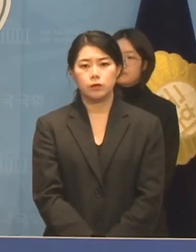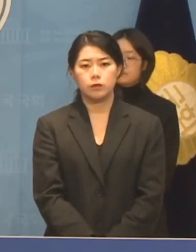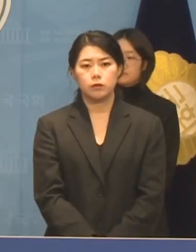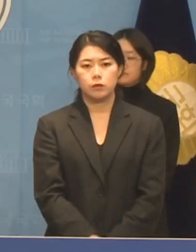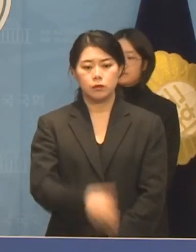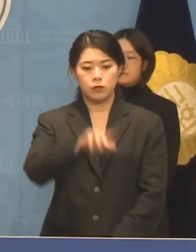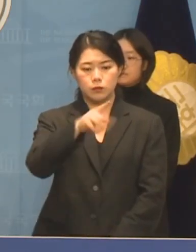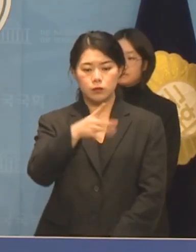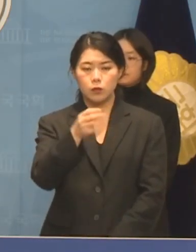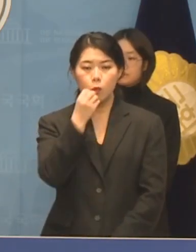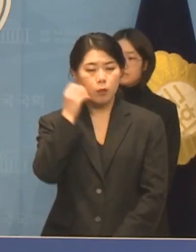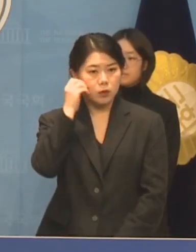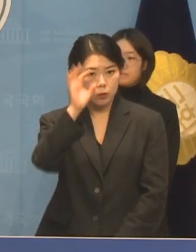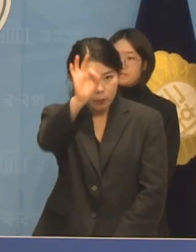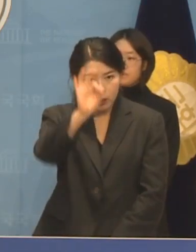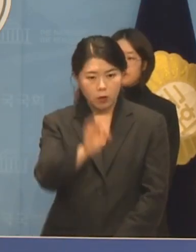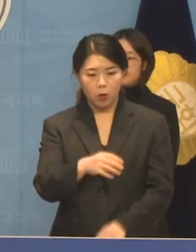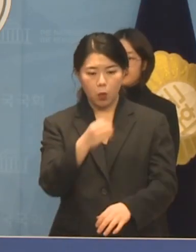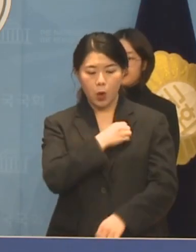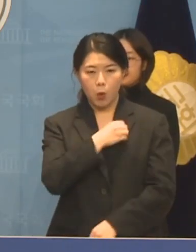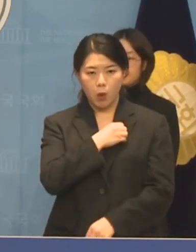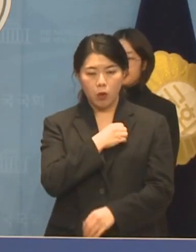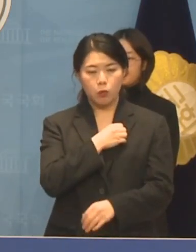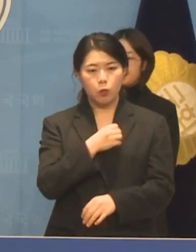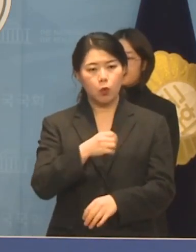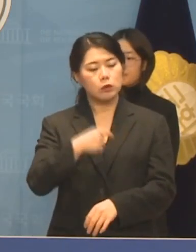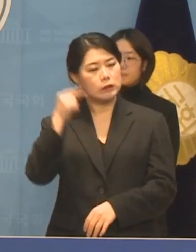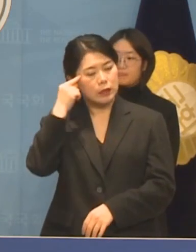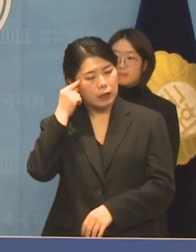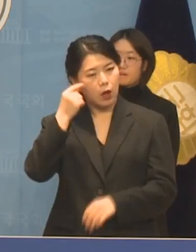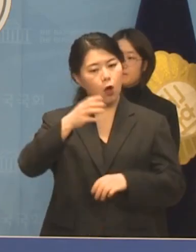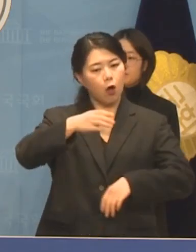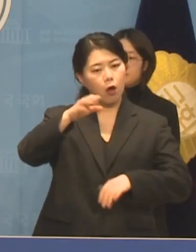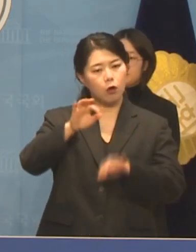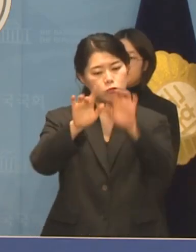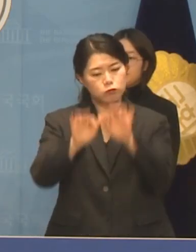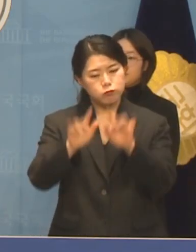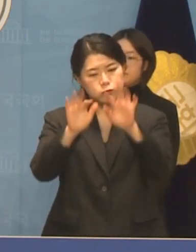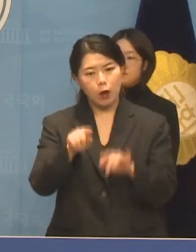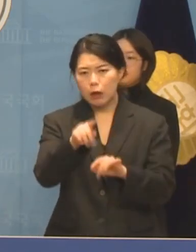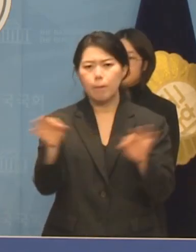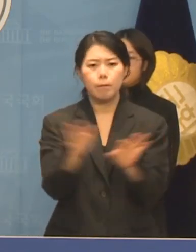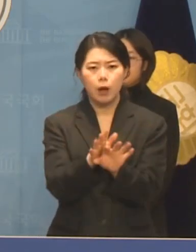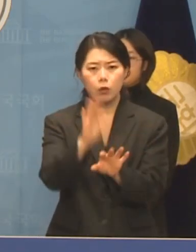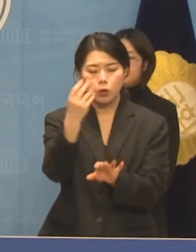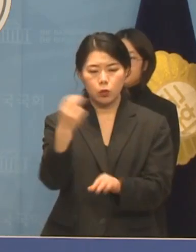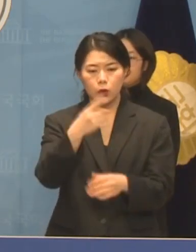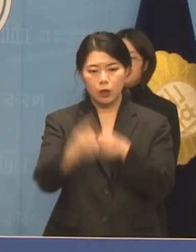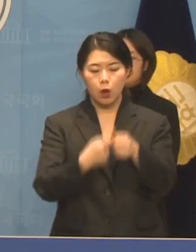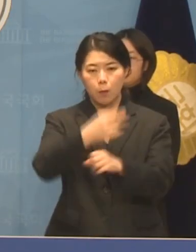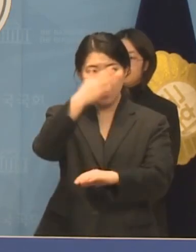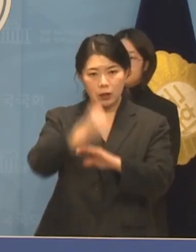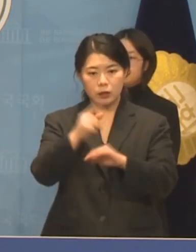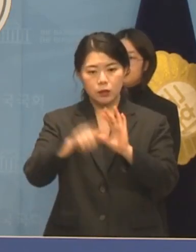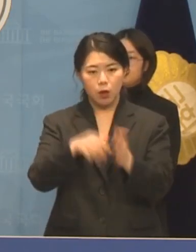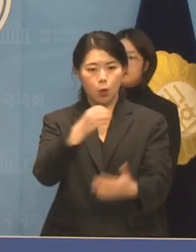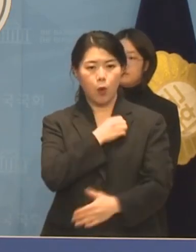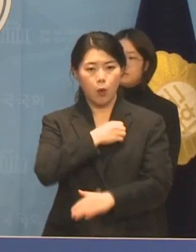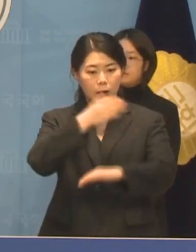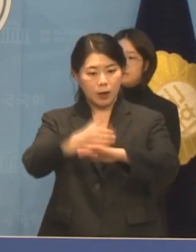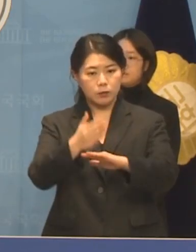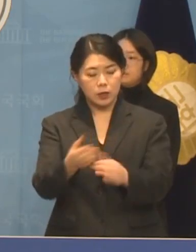카라 홈페이지에는 회원 의견을 쓸 수 있는 자유 게시판이 사라진 지 오래이고 연말이면 진행하던 회원 감사 행사도